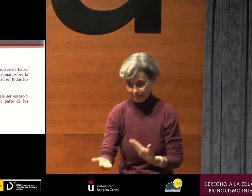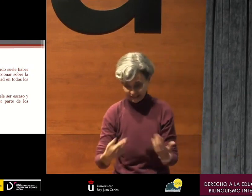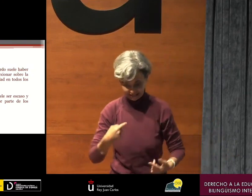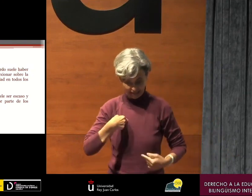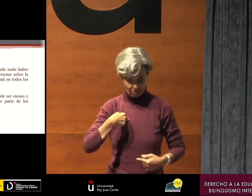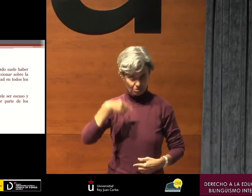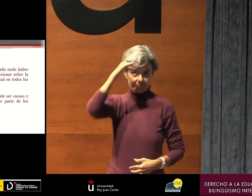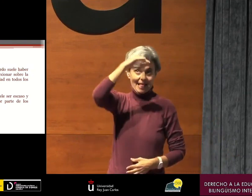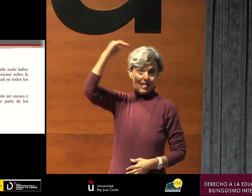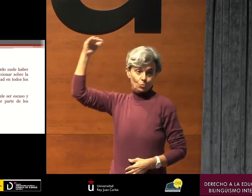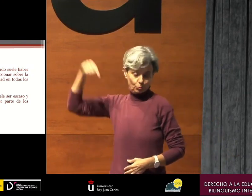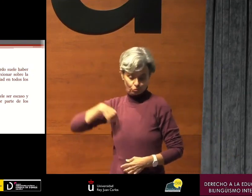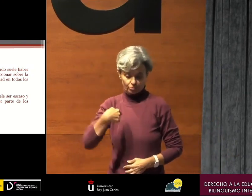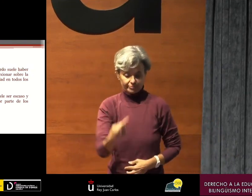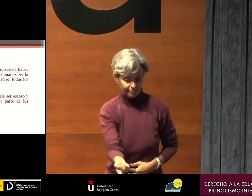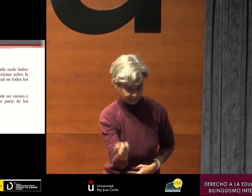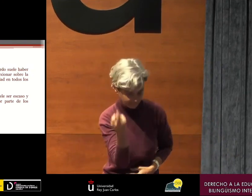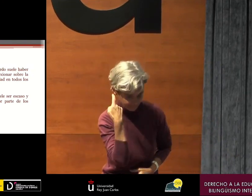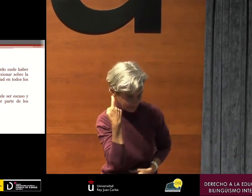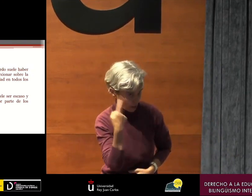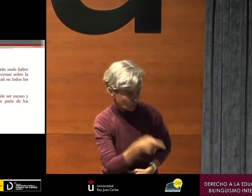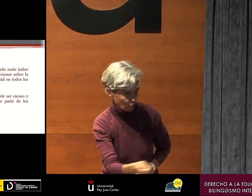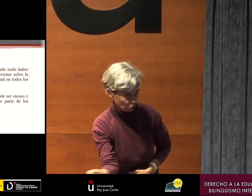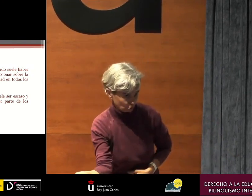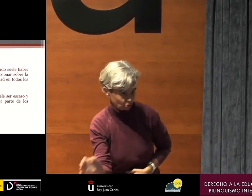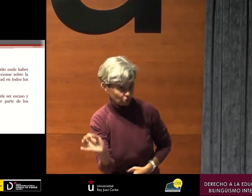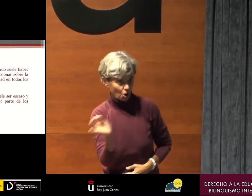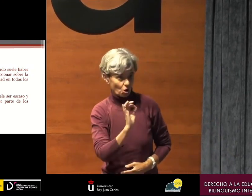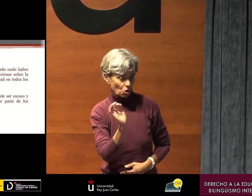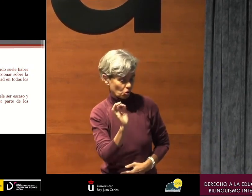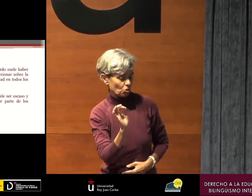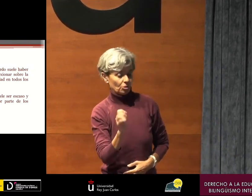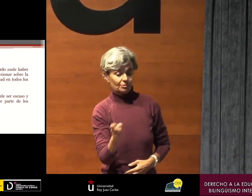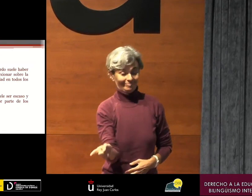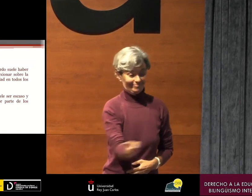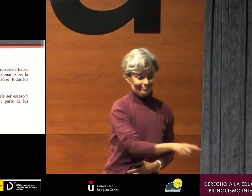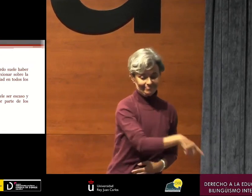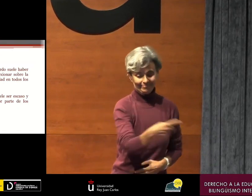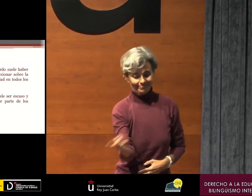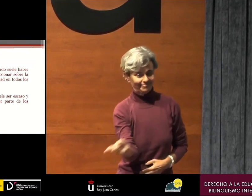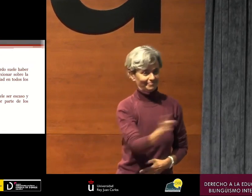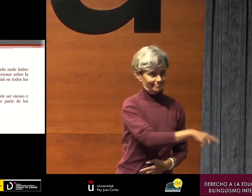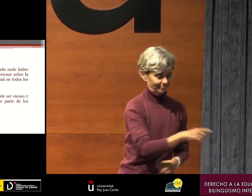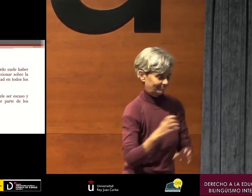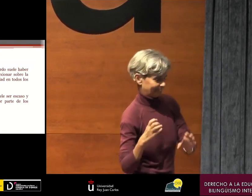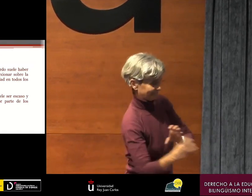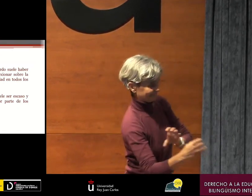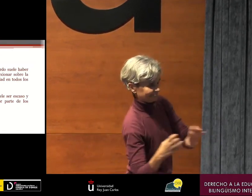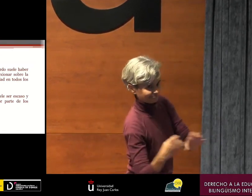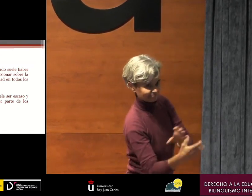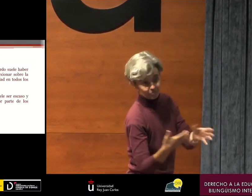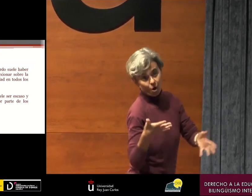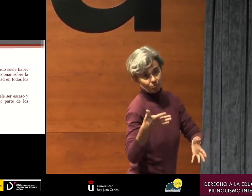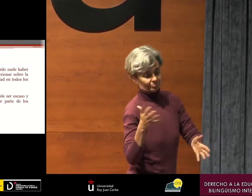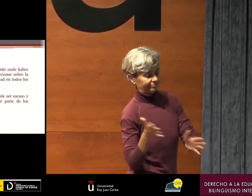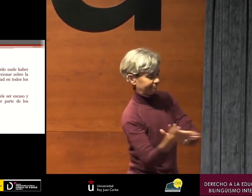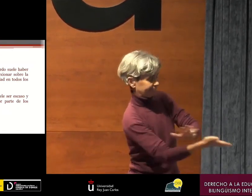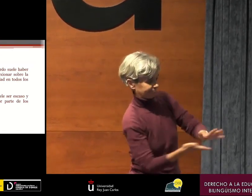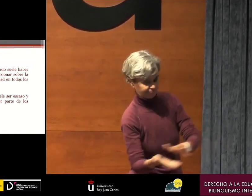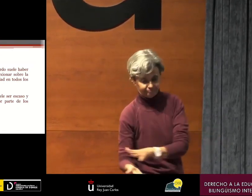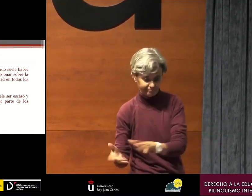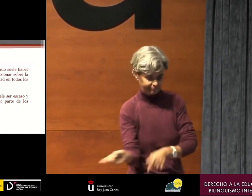El título de mi comunicación es Conversando con y entre alumnos.